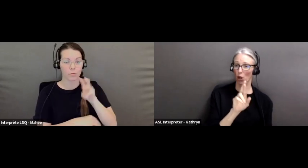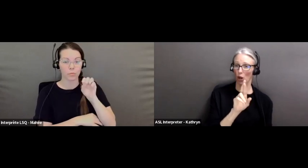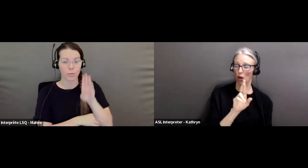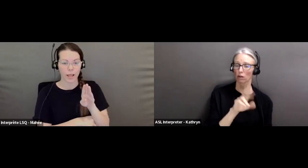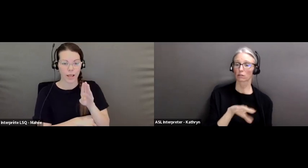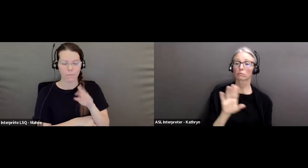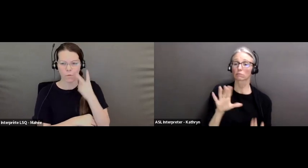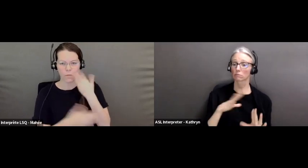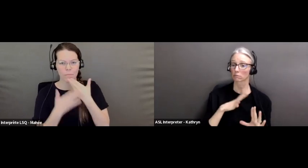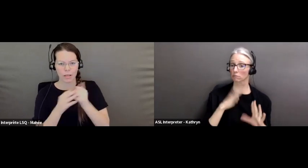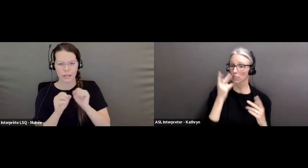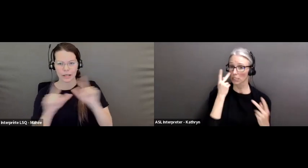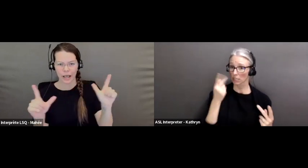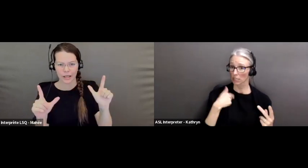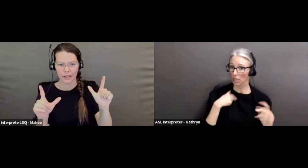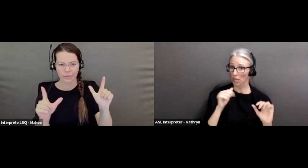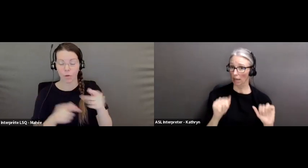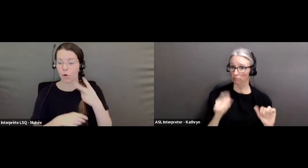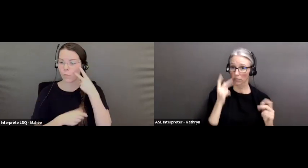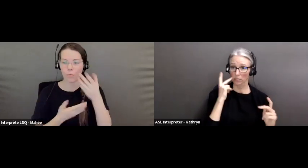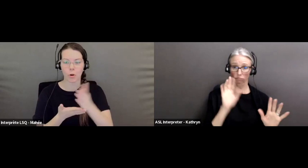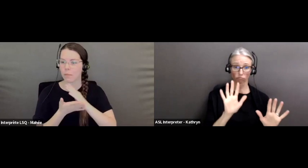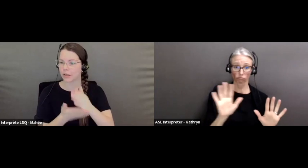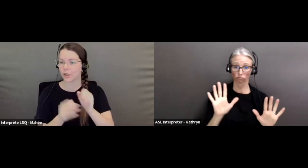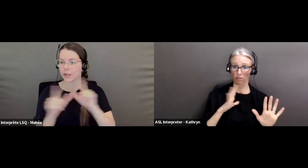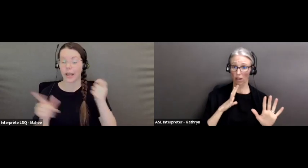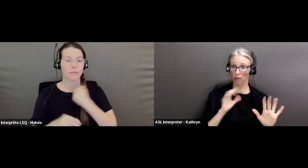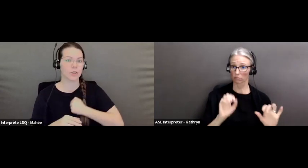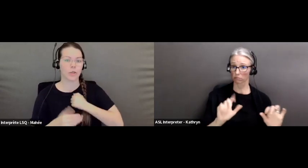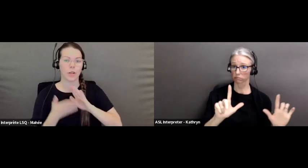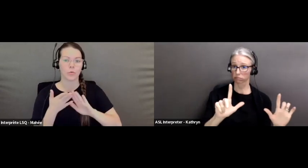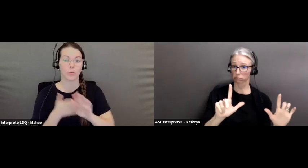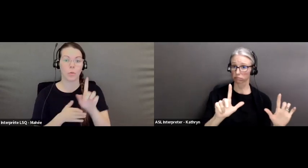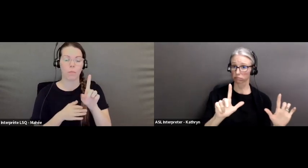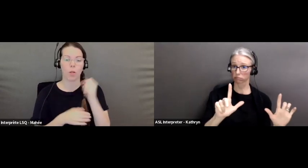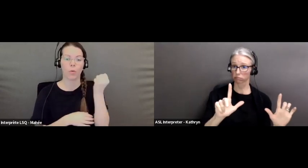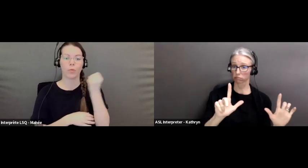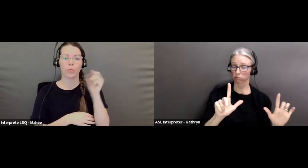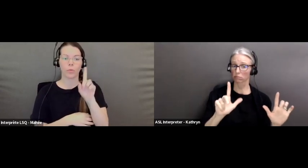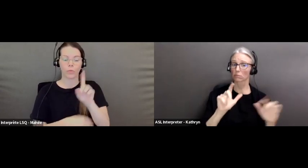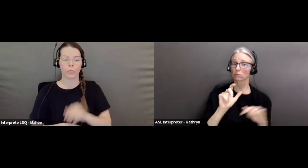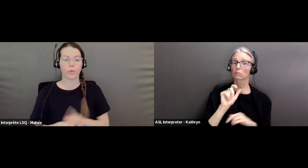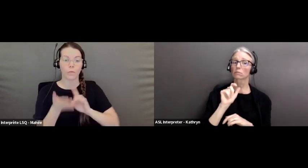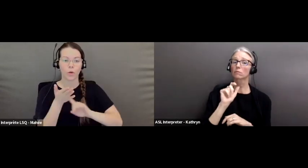le partage d'écran, Swan. Ah, c'est vraiment bizarre. Désolée, un petit instant, je vais juste rectifier